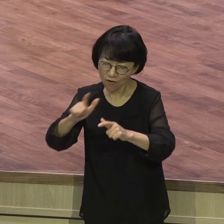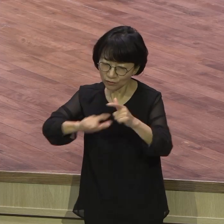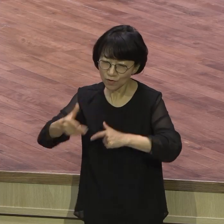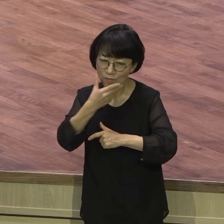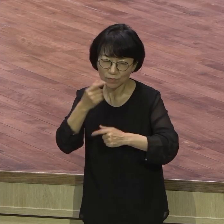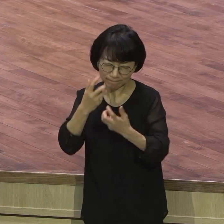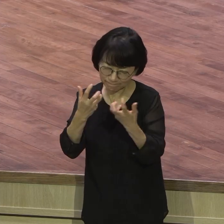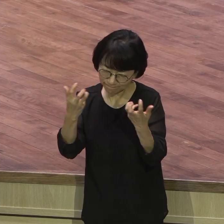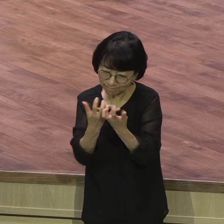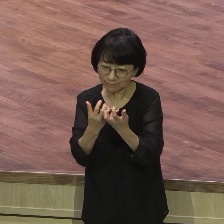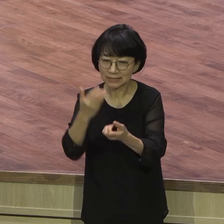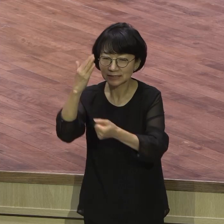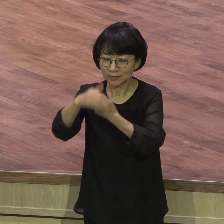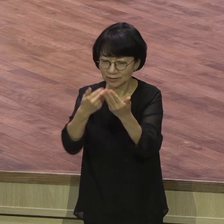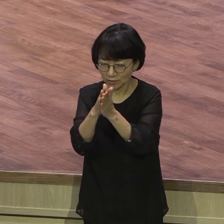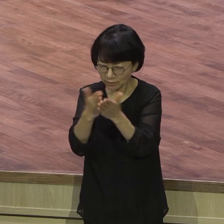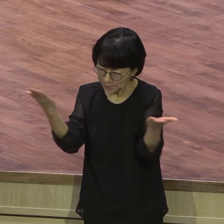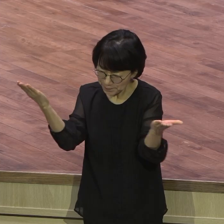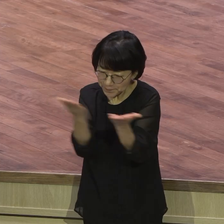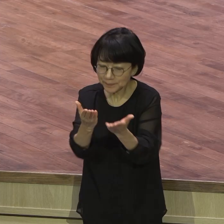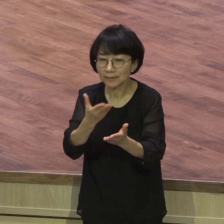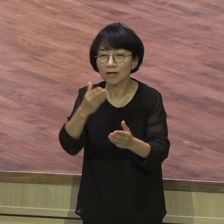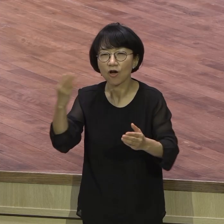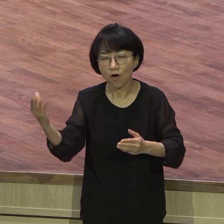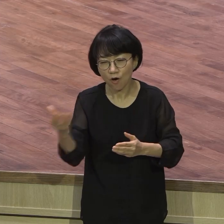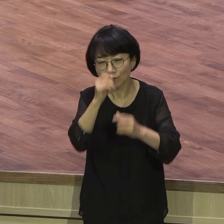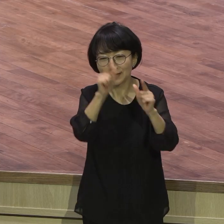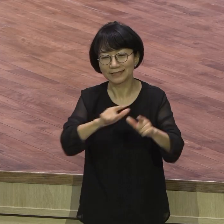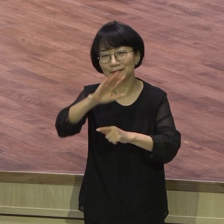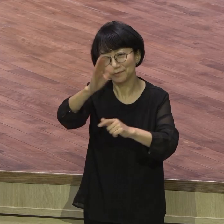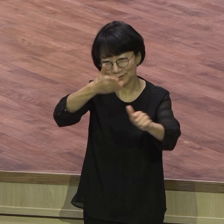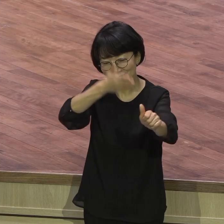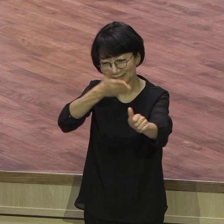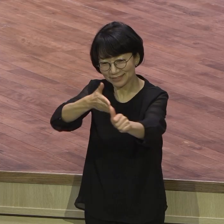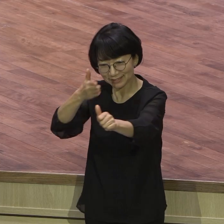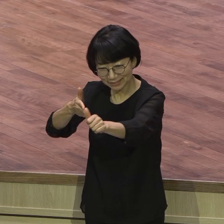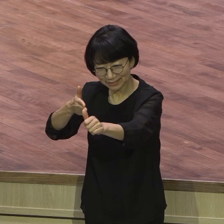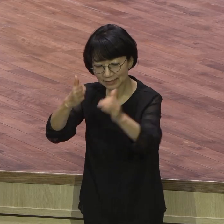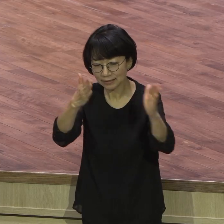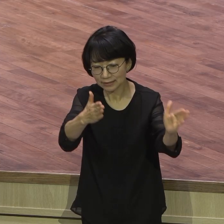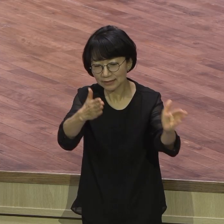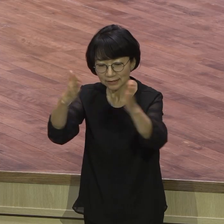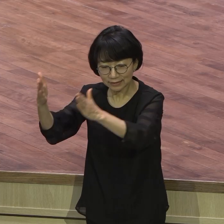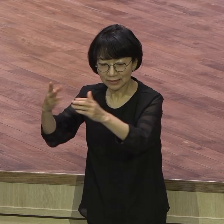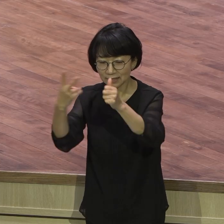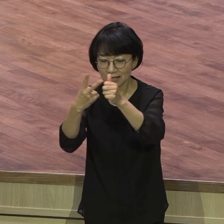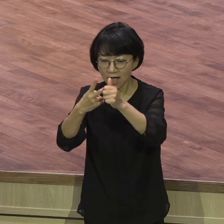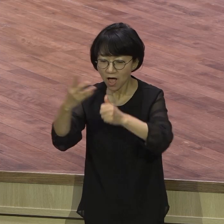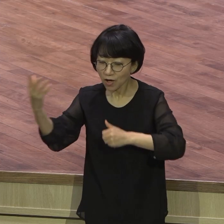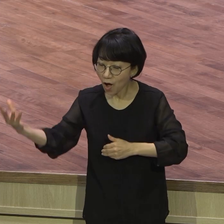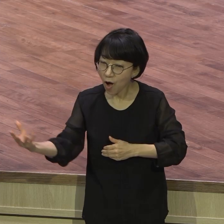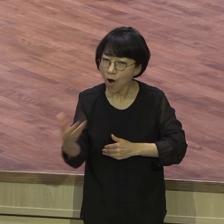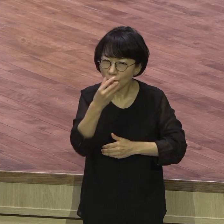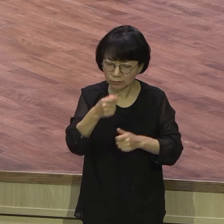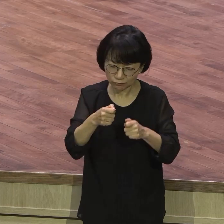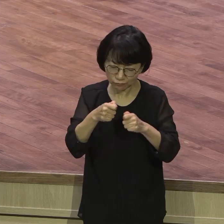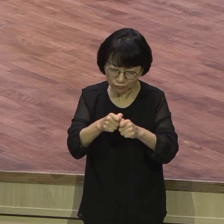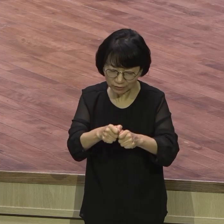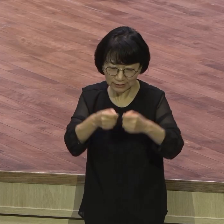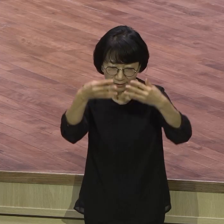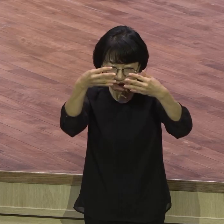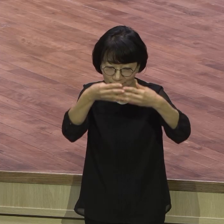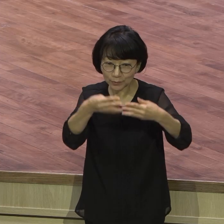삶이 되기를 제모로 축복합니다 두 번째로 거룩의 구체적 적용입니다 오늘 살펴보고 있는 내외기 19장의